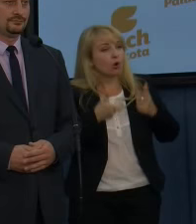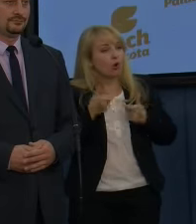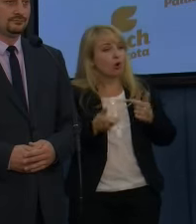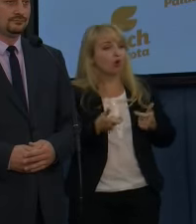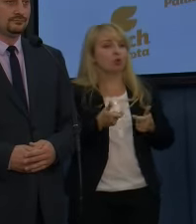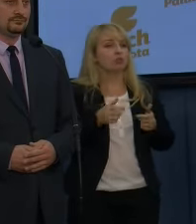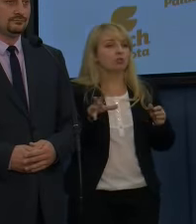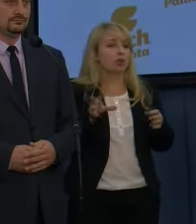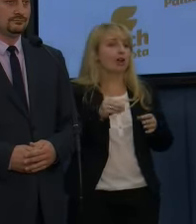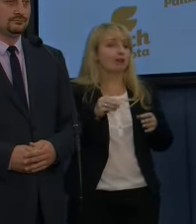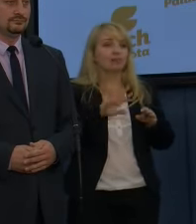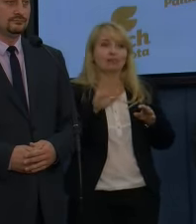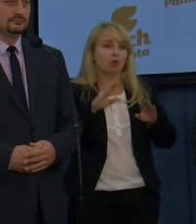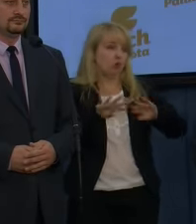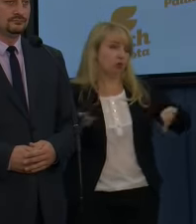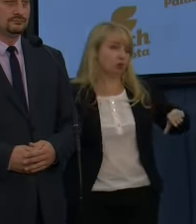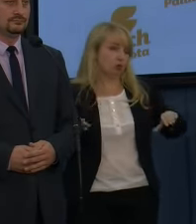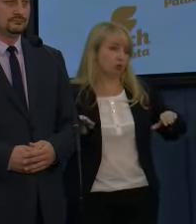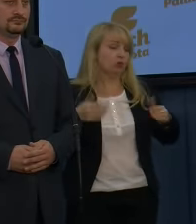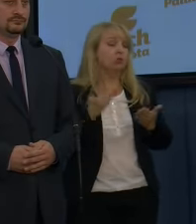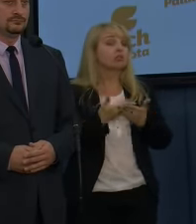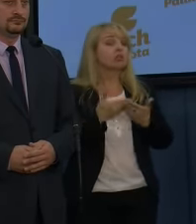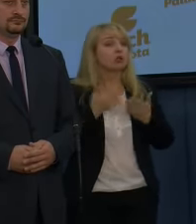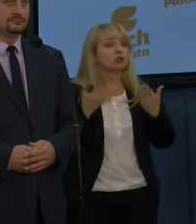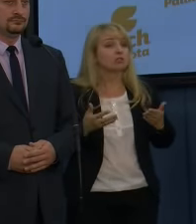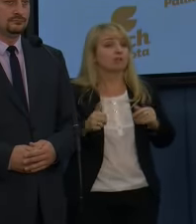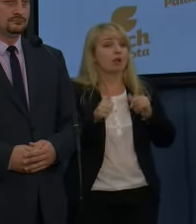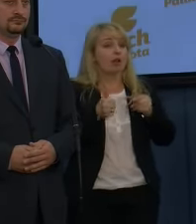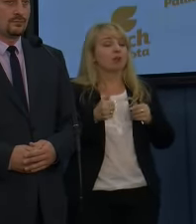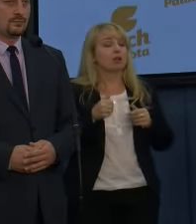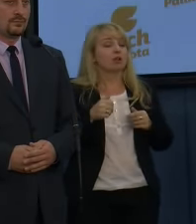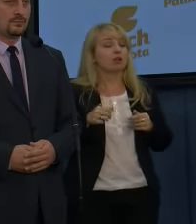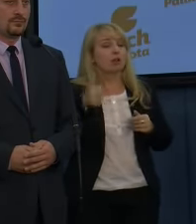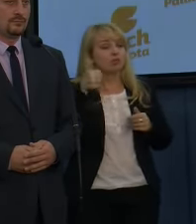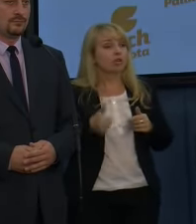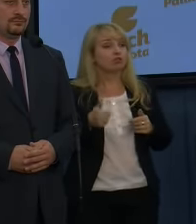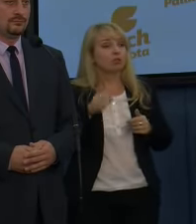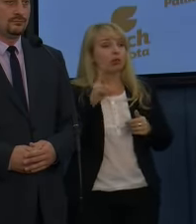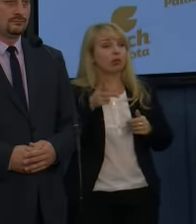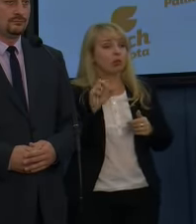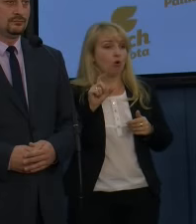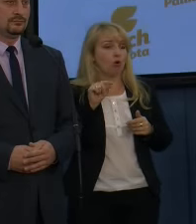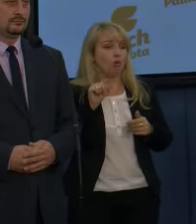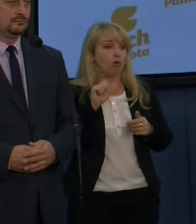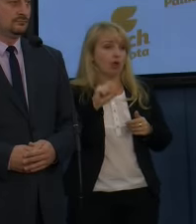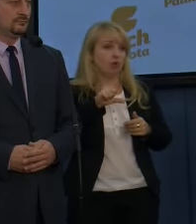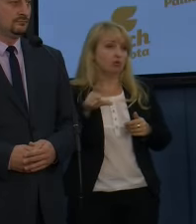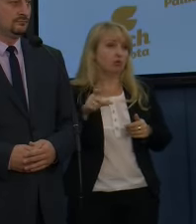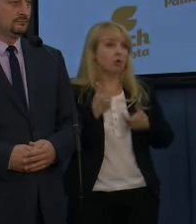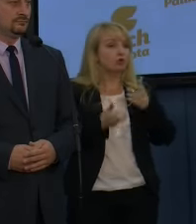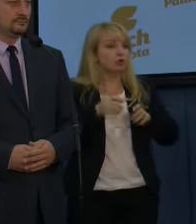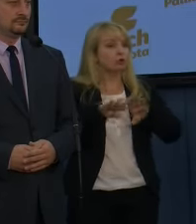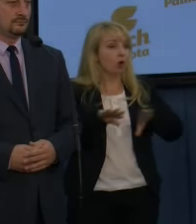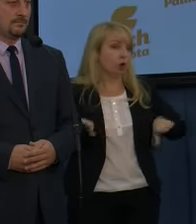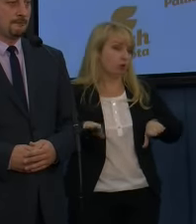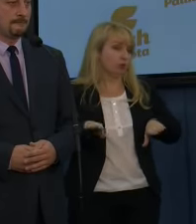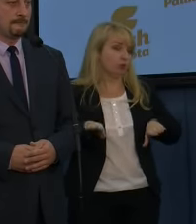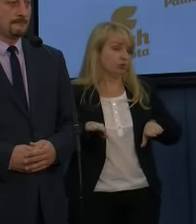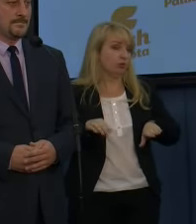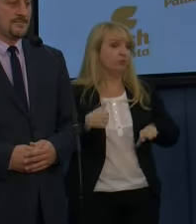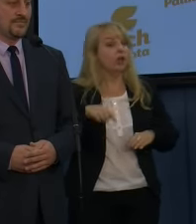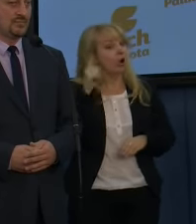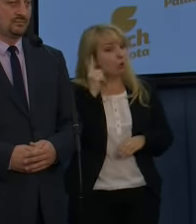dyskutować o tym, żeby kobiety pozbawić jeszcze więcej praw, które posiadają. Zobaczymy, jaki będzie skutek, ale uważam,